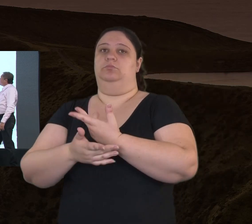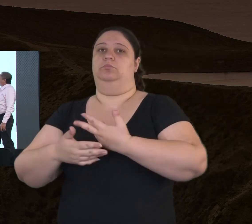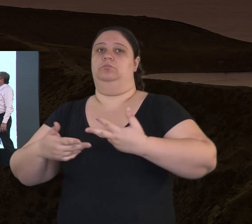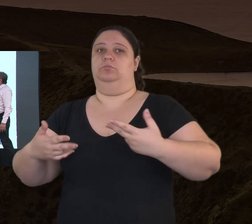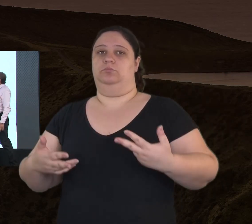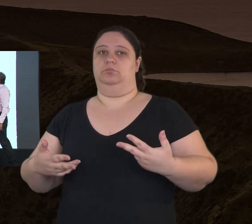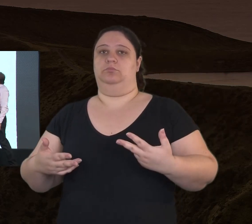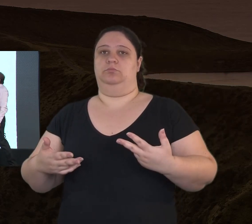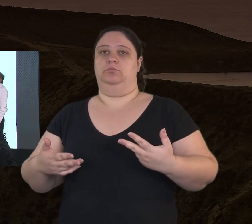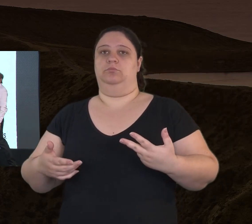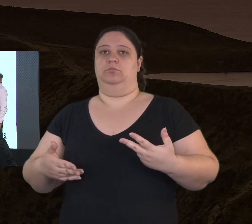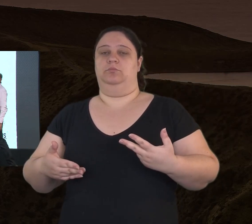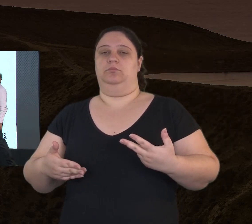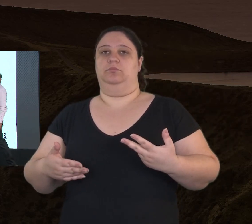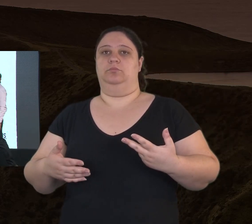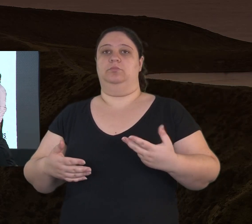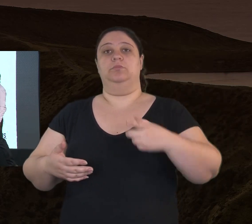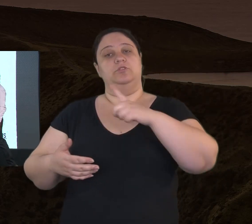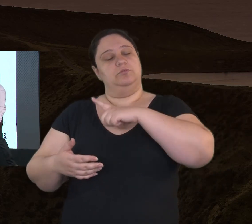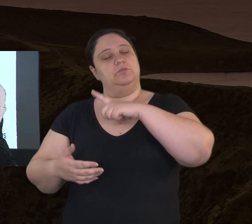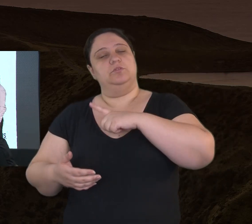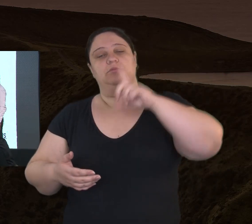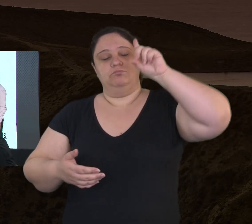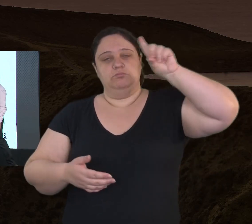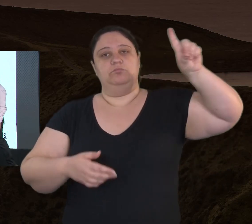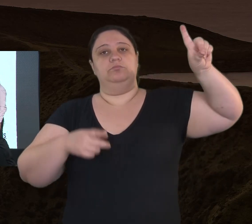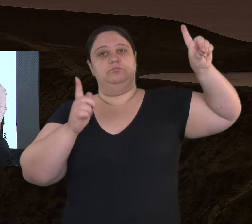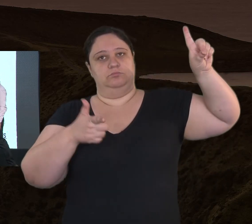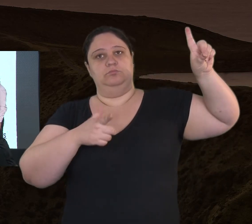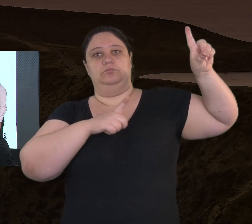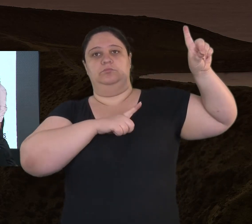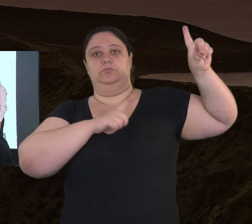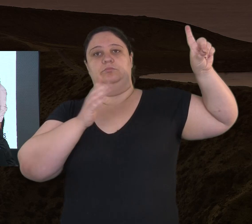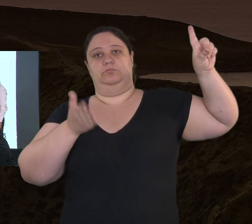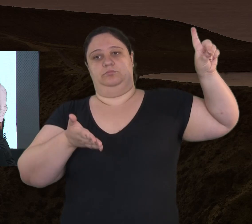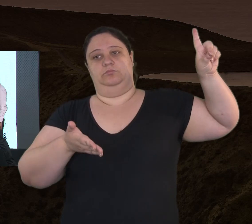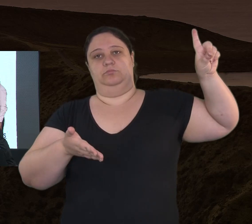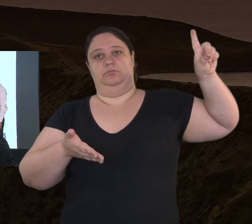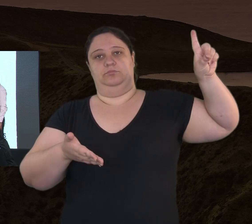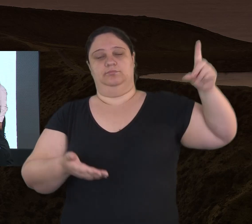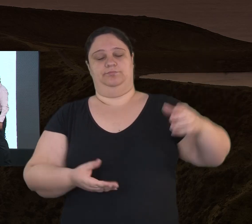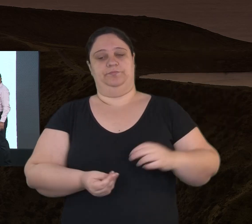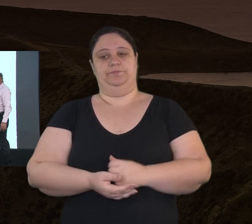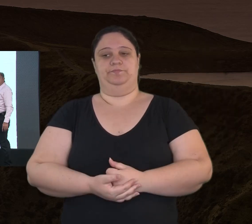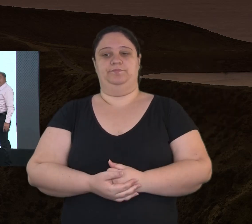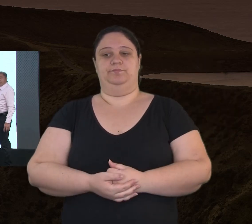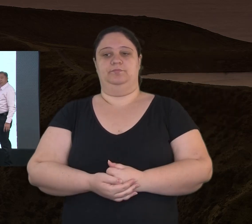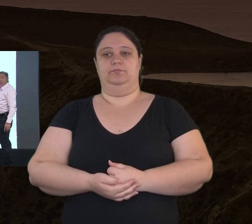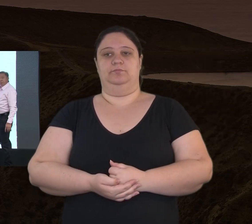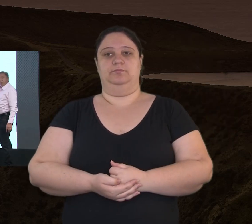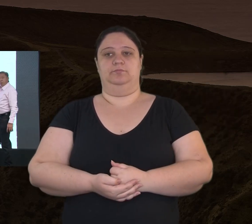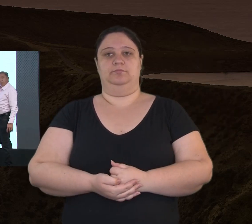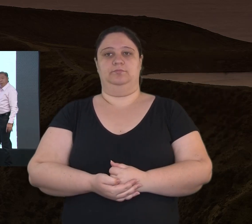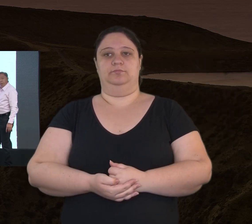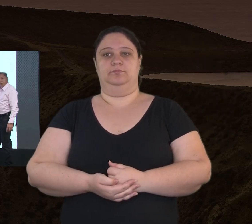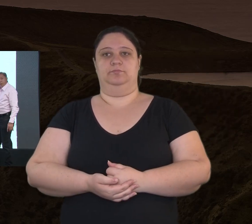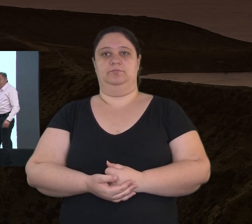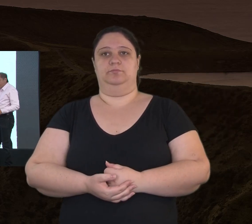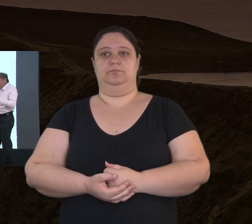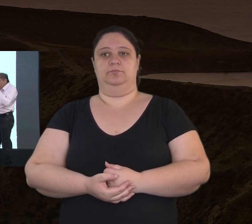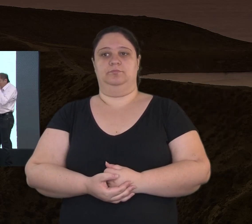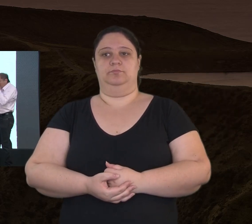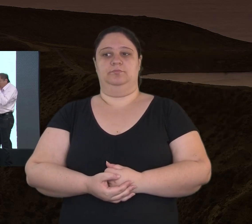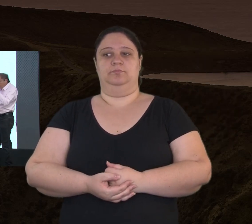a criação, estava Deus aqui, certo? Aí, Ele, por